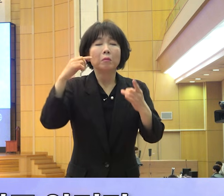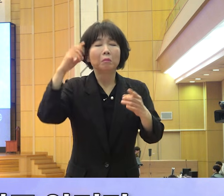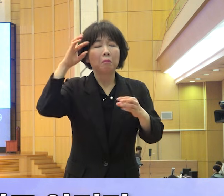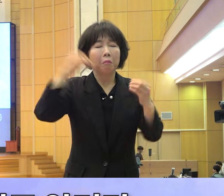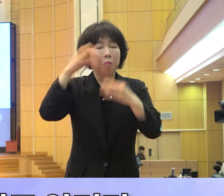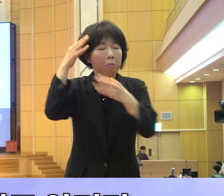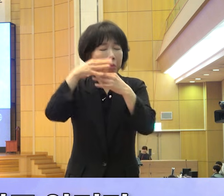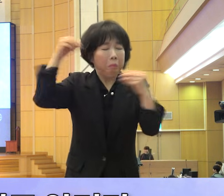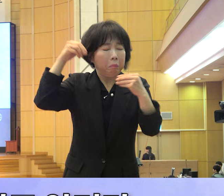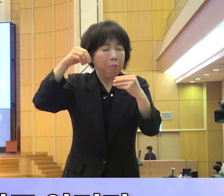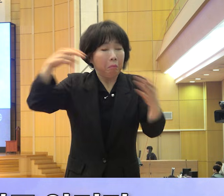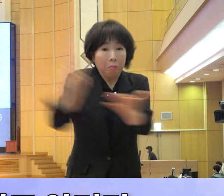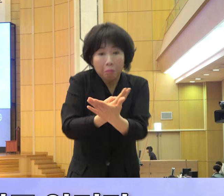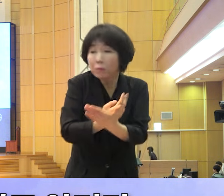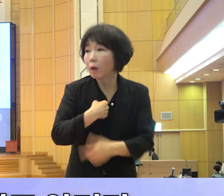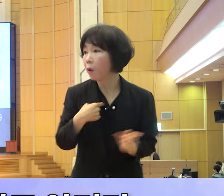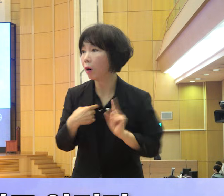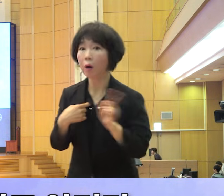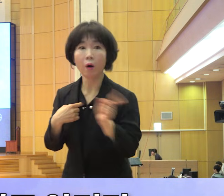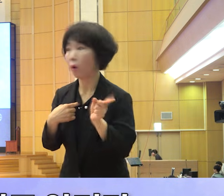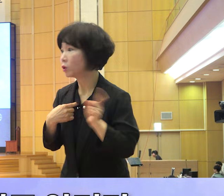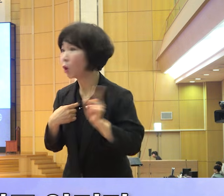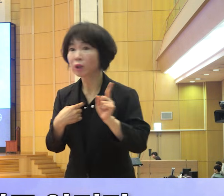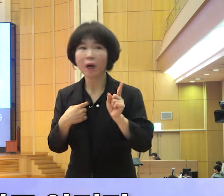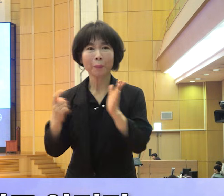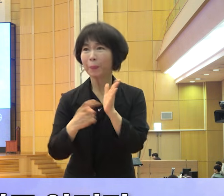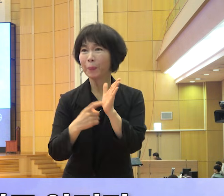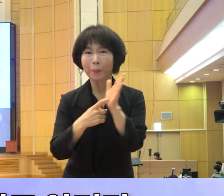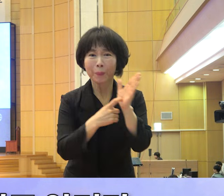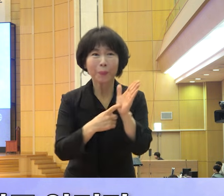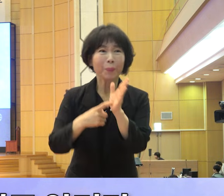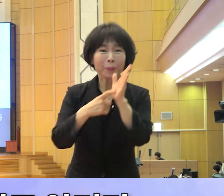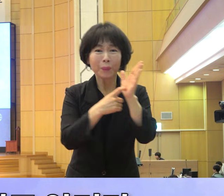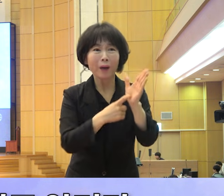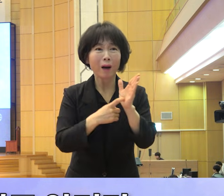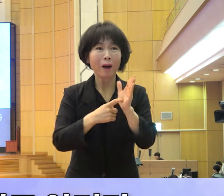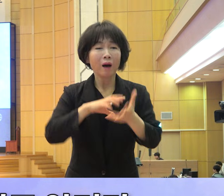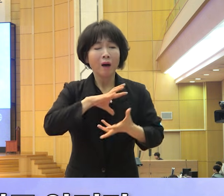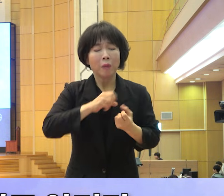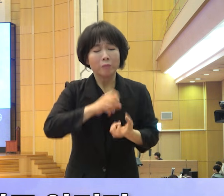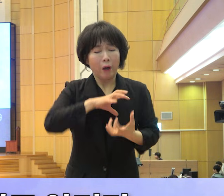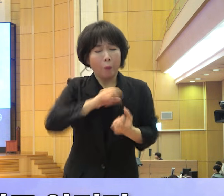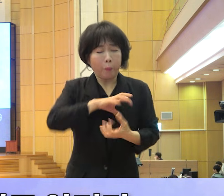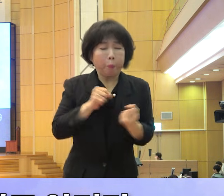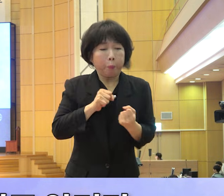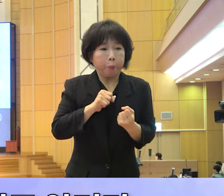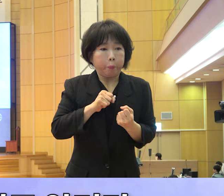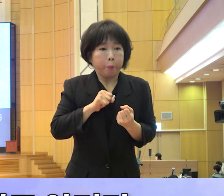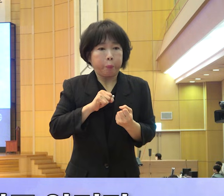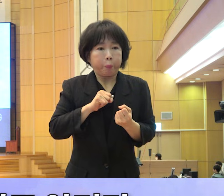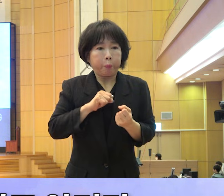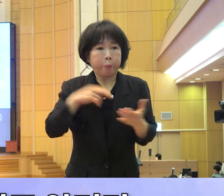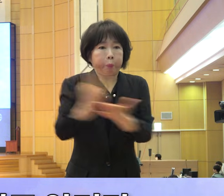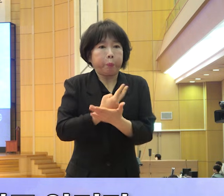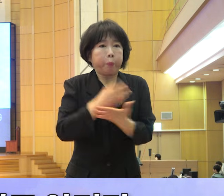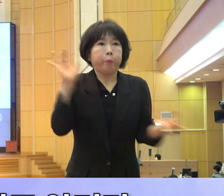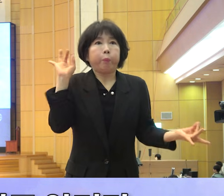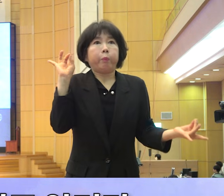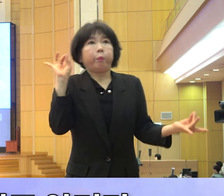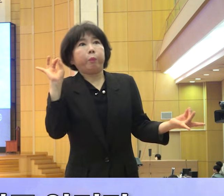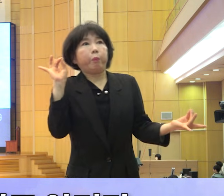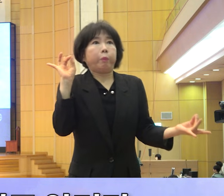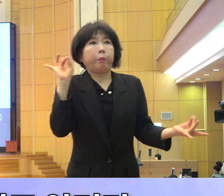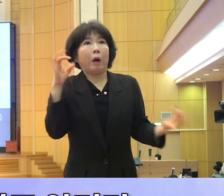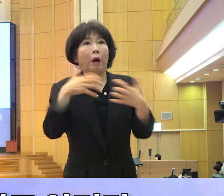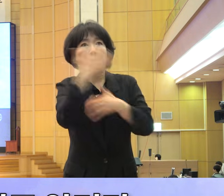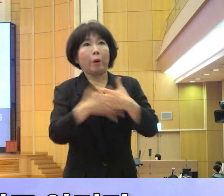있다가 그런 문제가 다가오게 되면 심장에 마비 현상 쓰러지니까 손도 움직이지 못하고